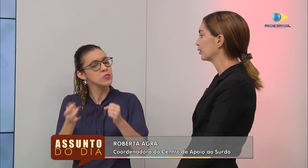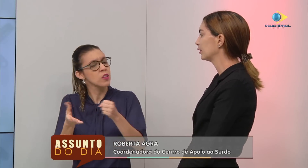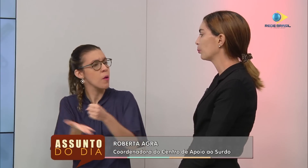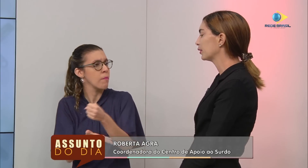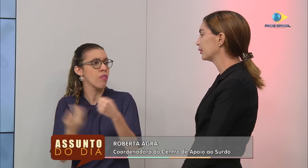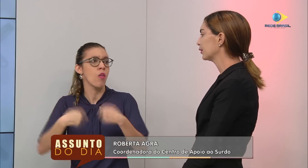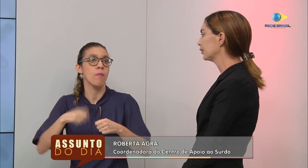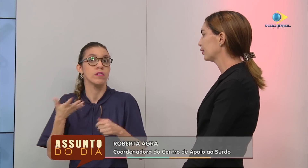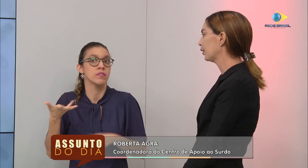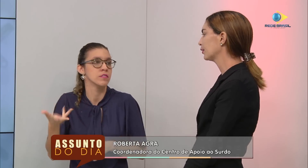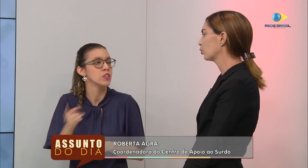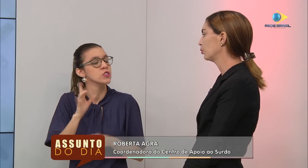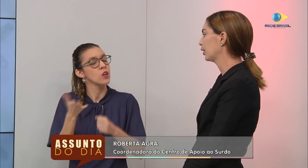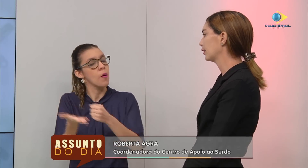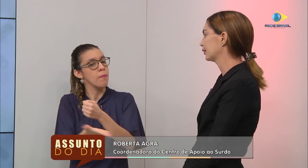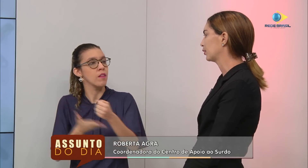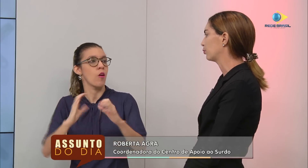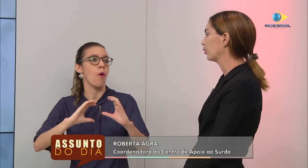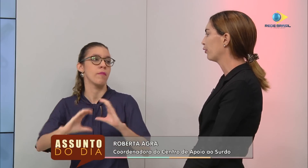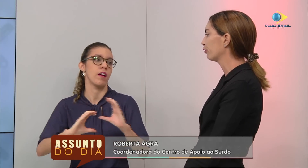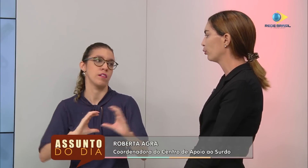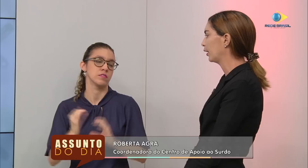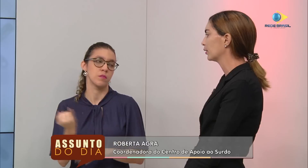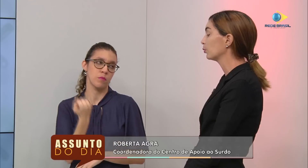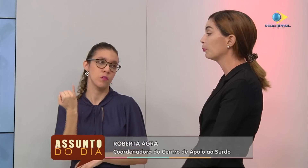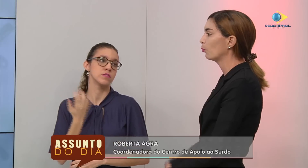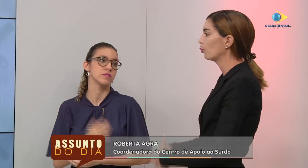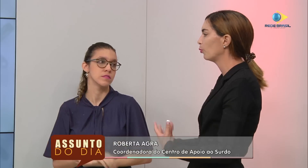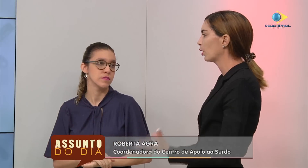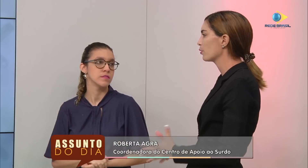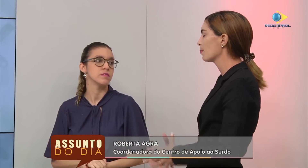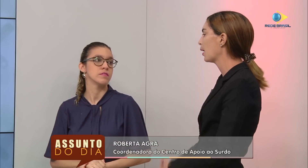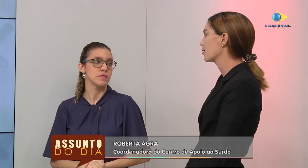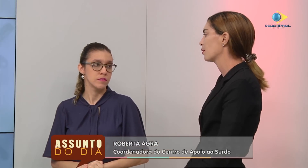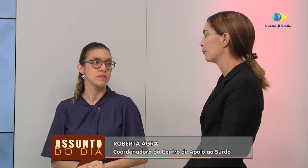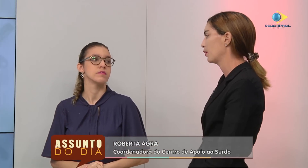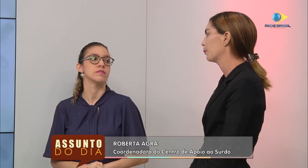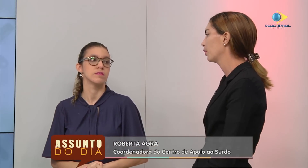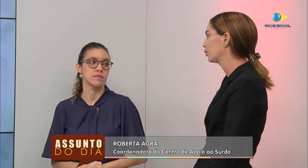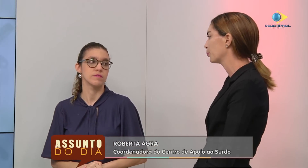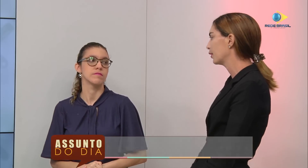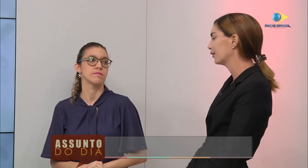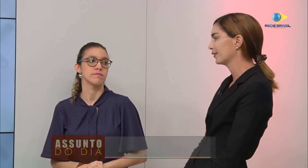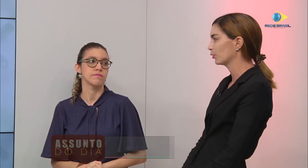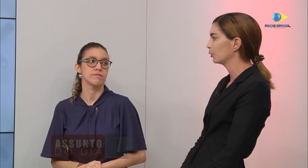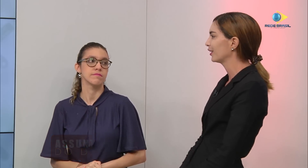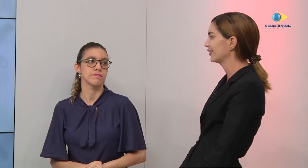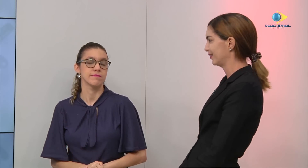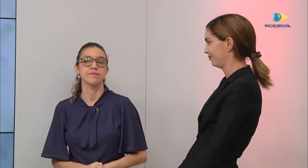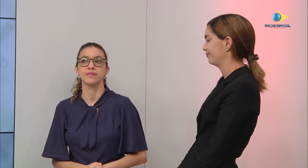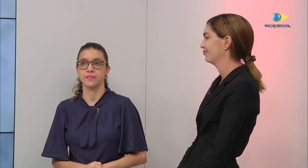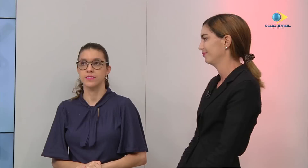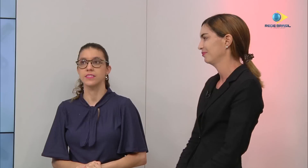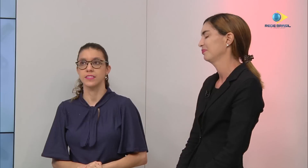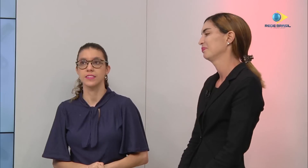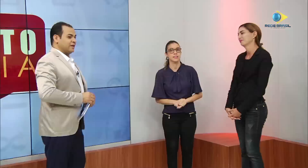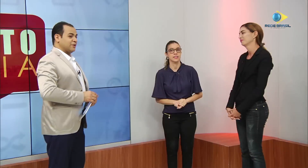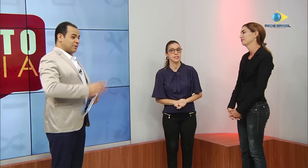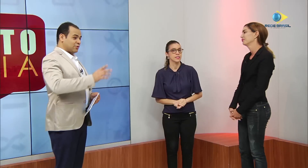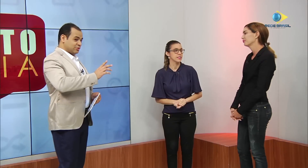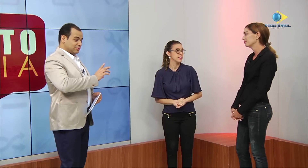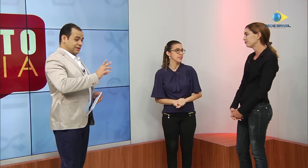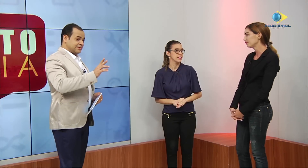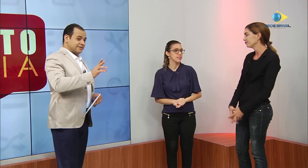ele sozinho. Precisa ter essa comunicação, ter uma fluência, uma coisa básica, pelo menos para essa comunicação. Muito bem.